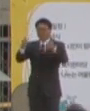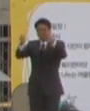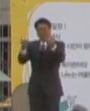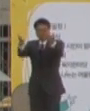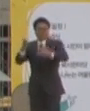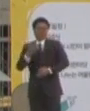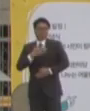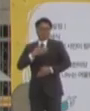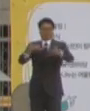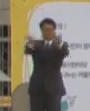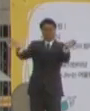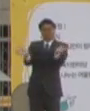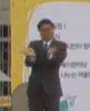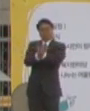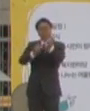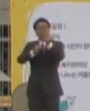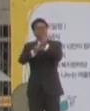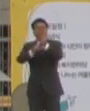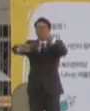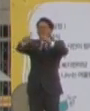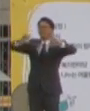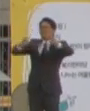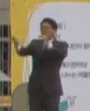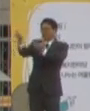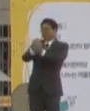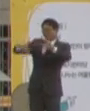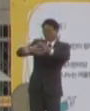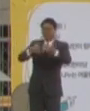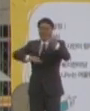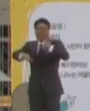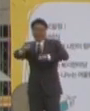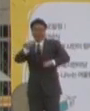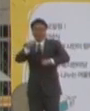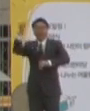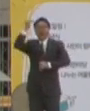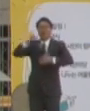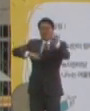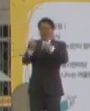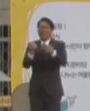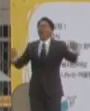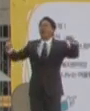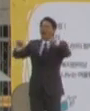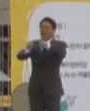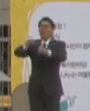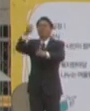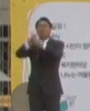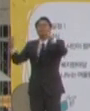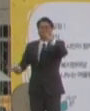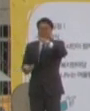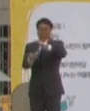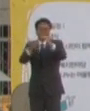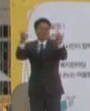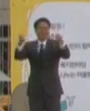아, 저희 드림아이 합창단은요, 다문화 가정의 자녀들과 비다문화 가정 자녀들이 해서 함께 이루어지는